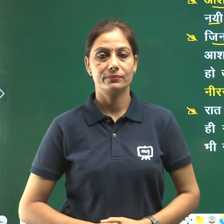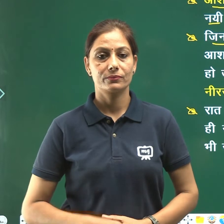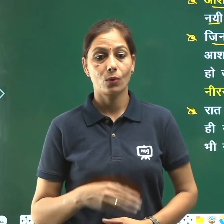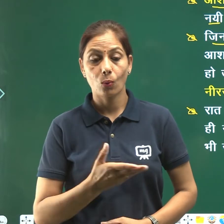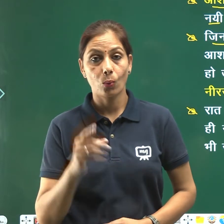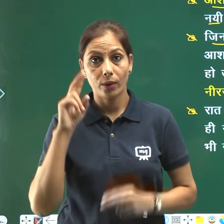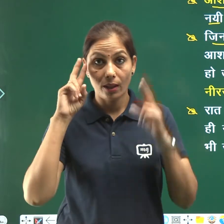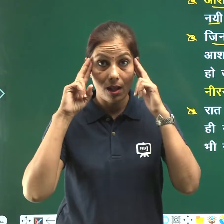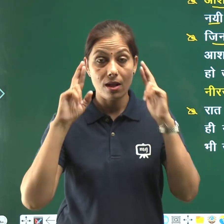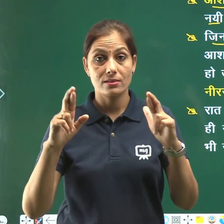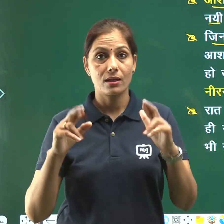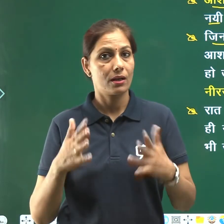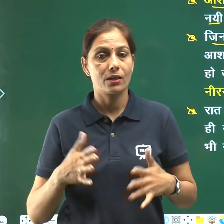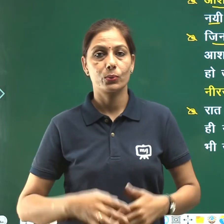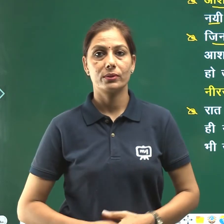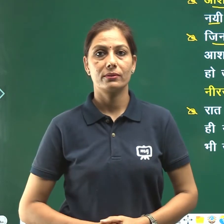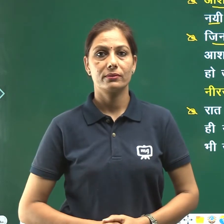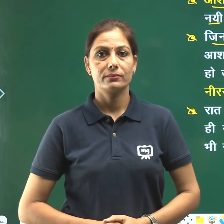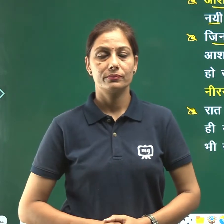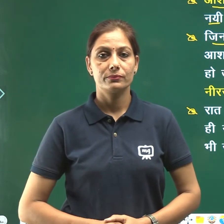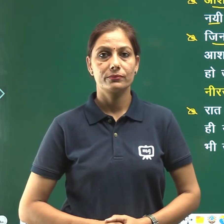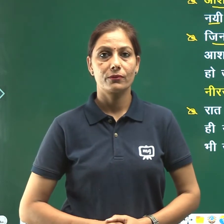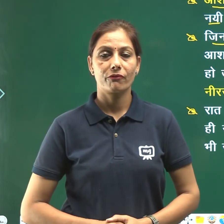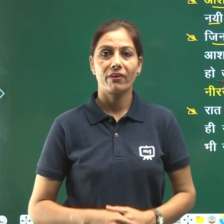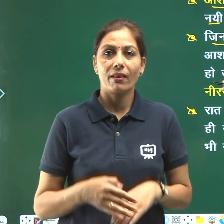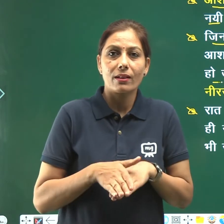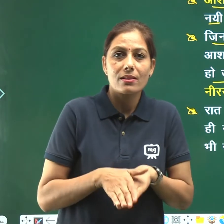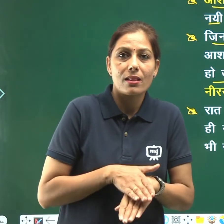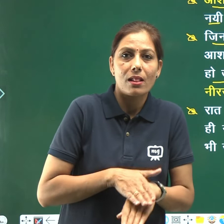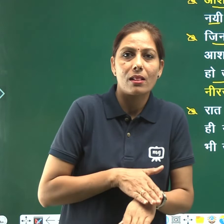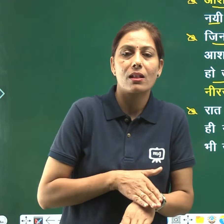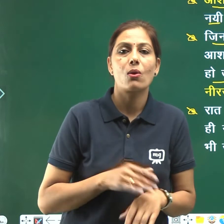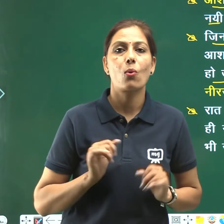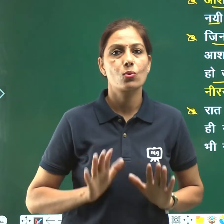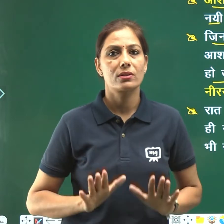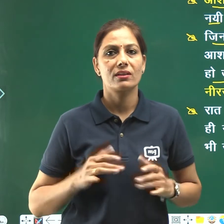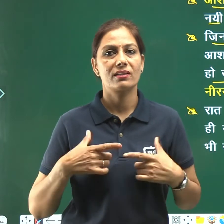कोई आशा नहीं होती वे शिथिल हो जाते हैं।